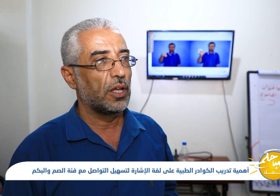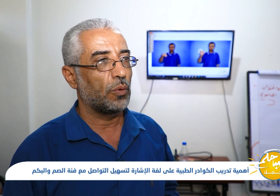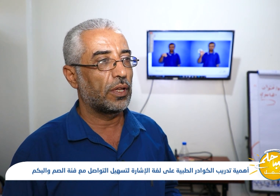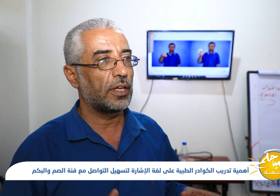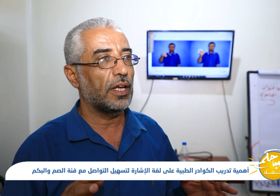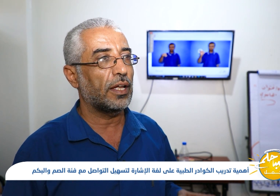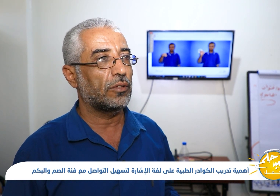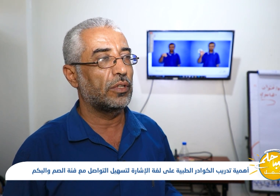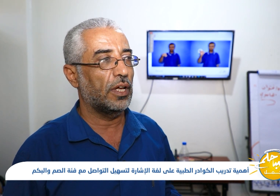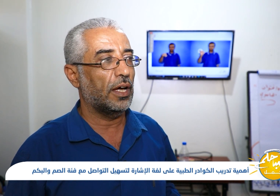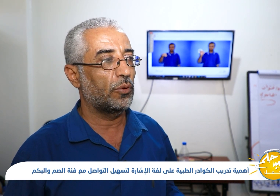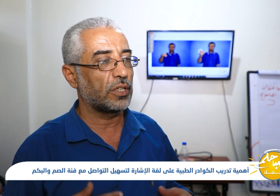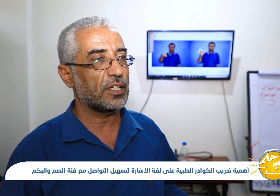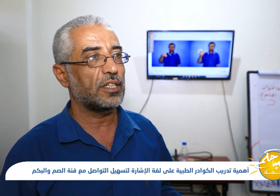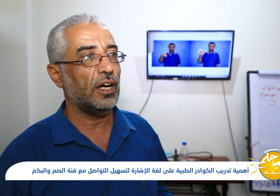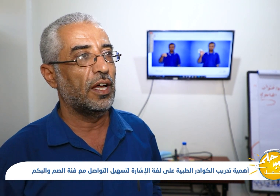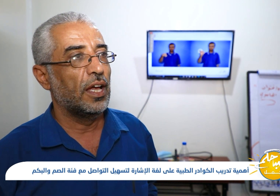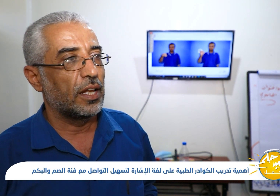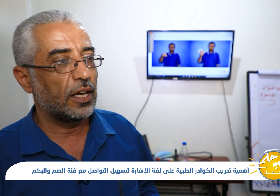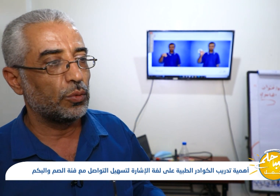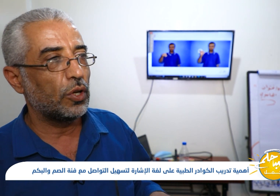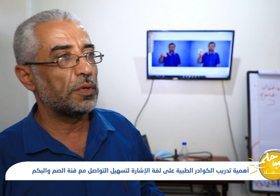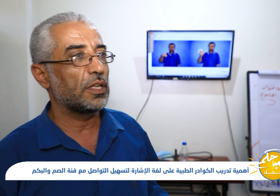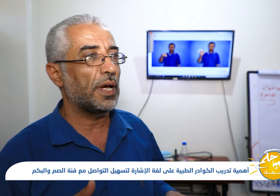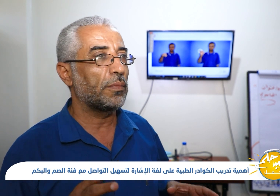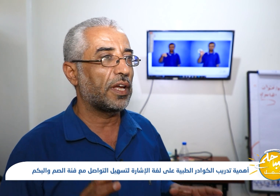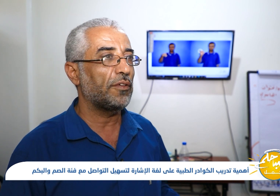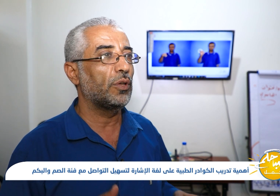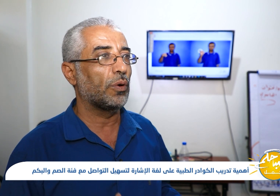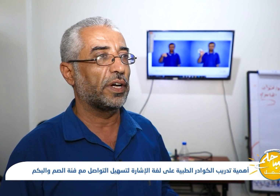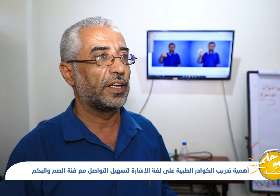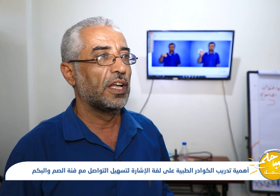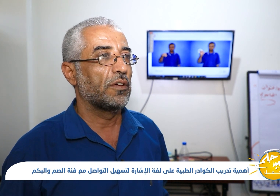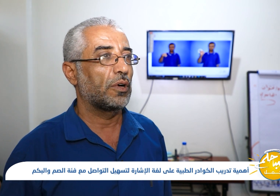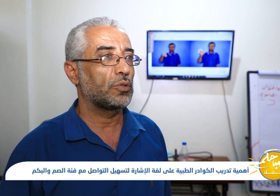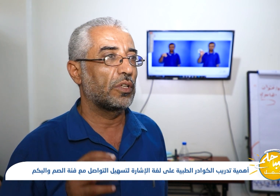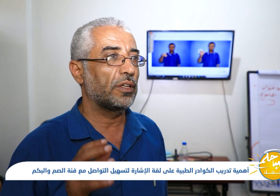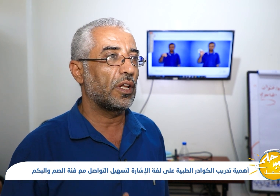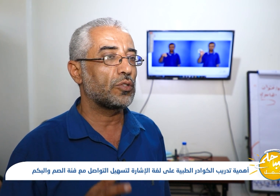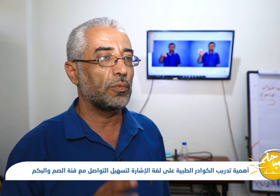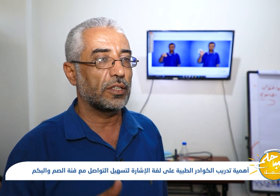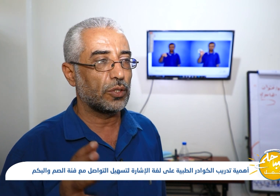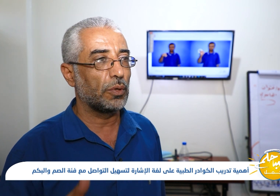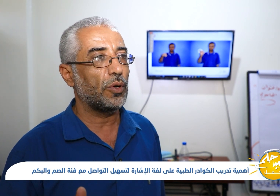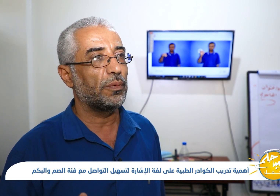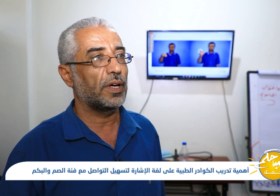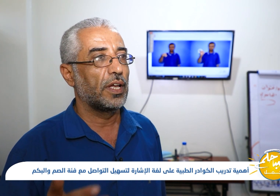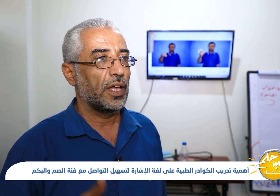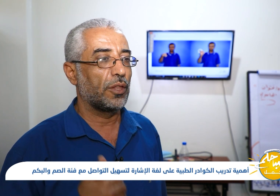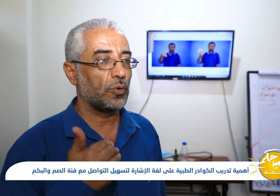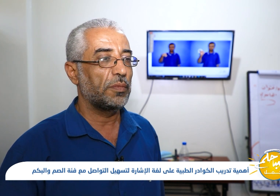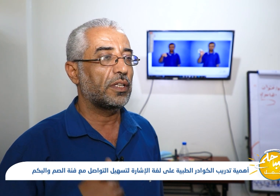المجتمع، والذي لا الوزارة الصحة لا توليهم اهتمام كافي لهم، يعني لأن الصم